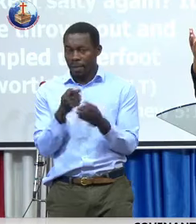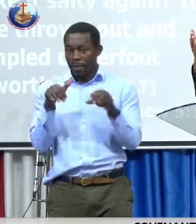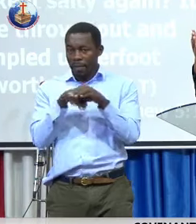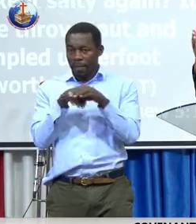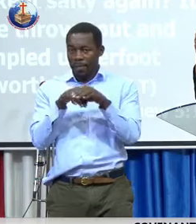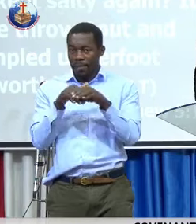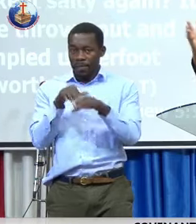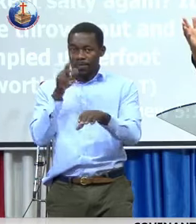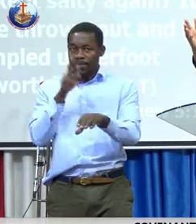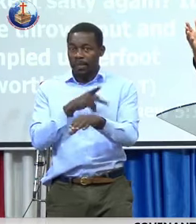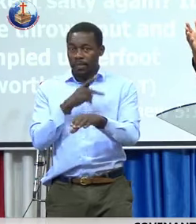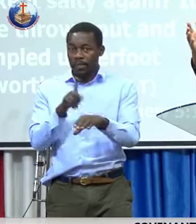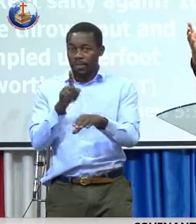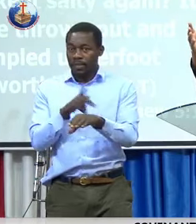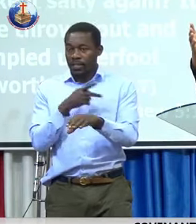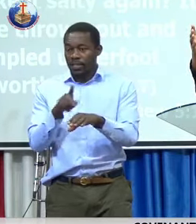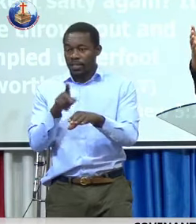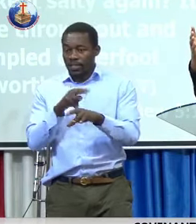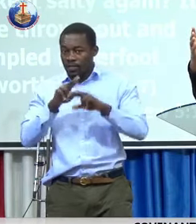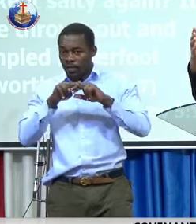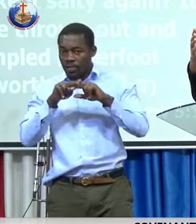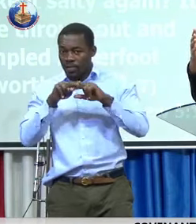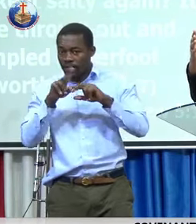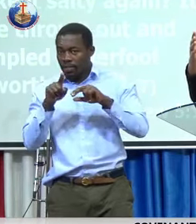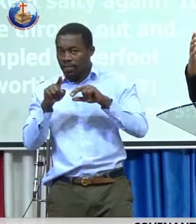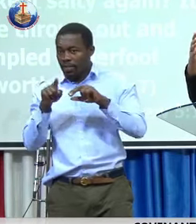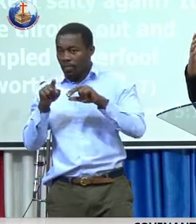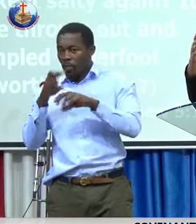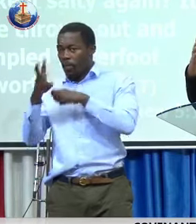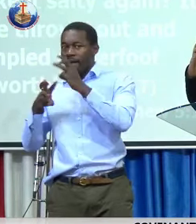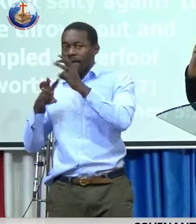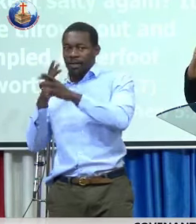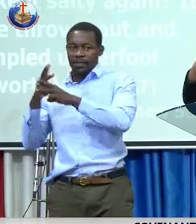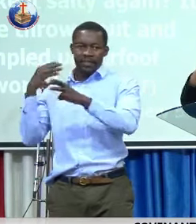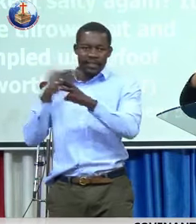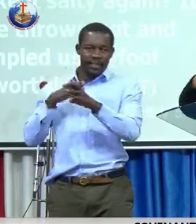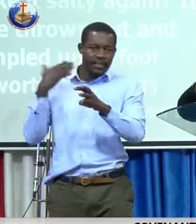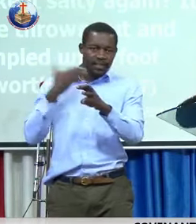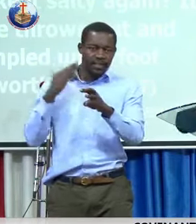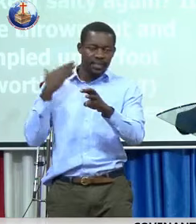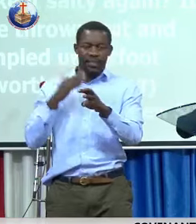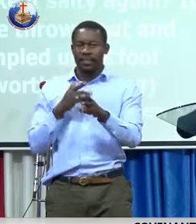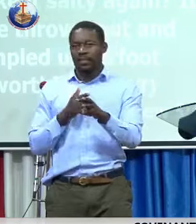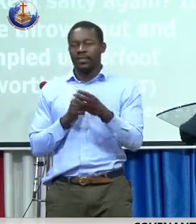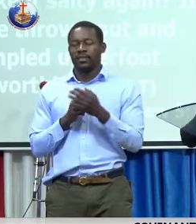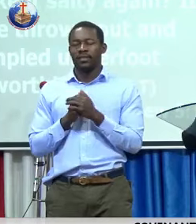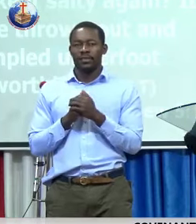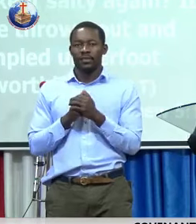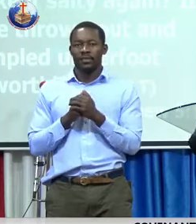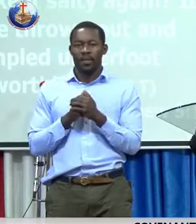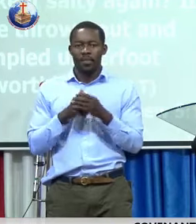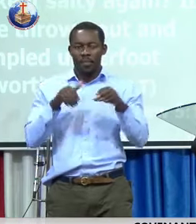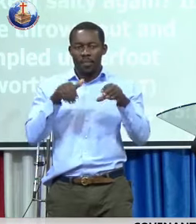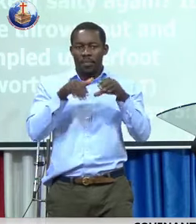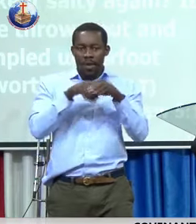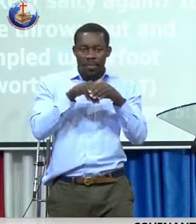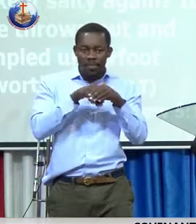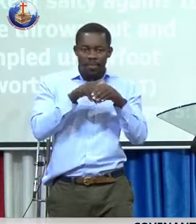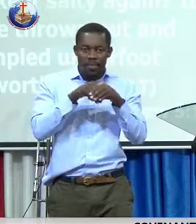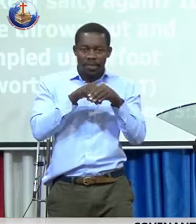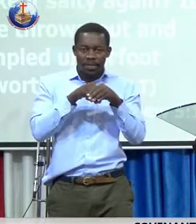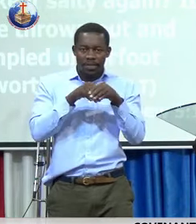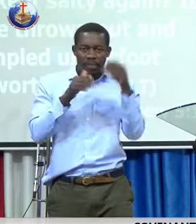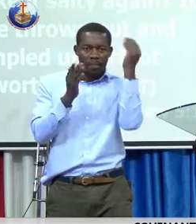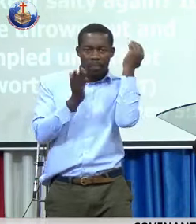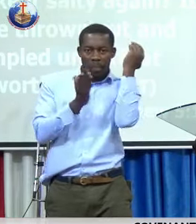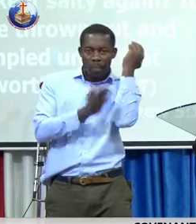practicing their saltiness wanachukiwa. Kwa wale ambao wanafanya mambo yao na chumvi yao wanachukiwa. For those who are not practicing and they